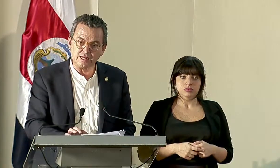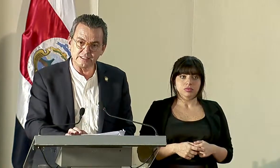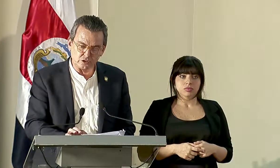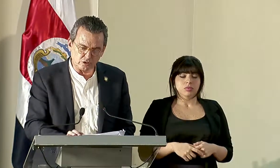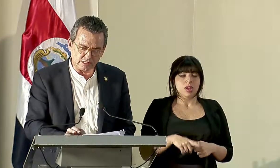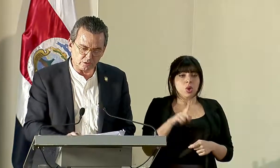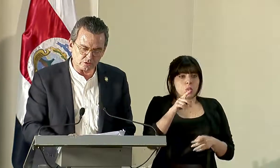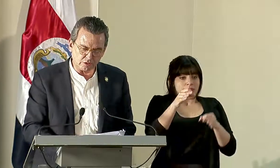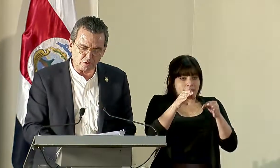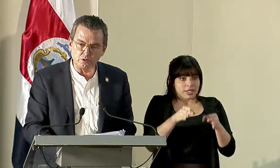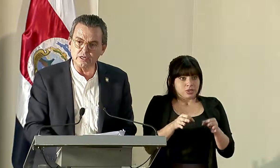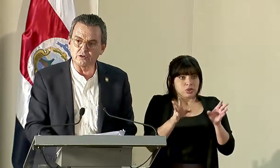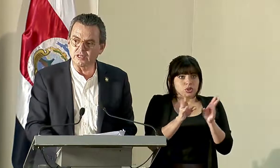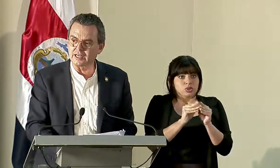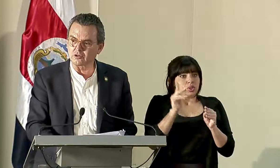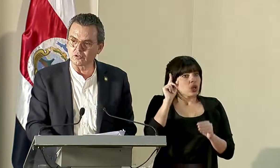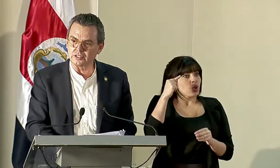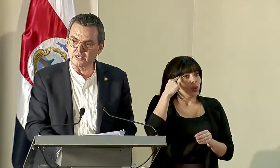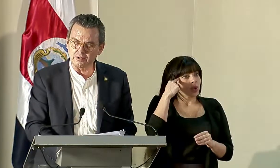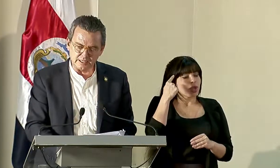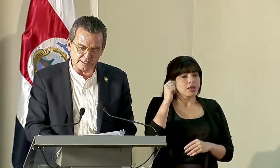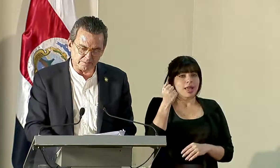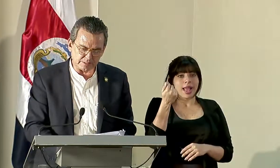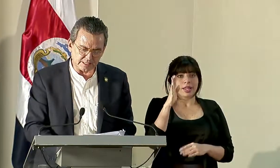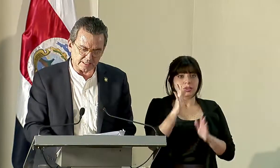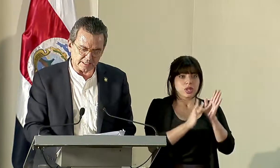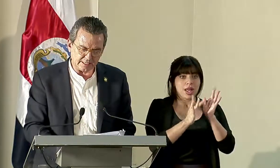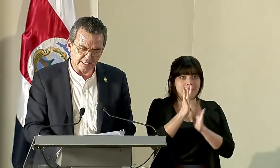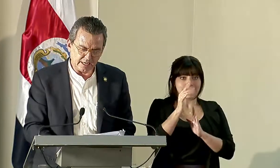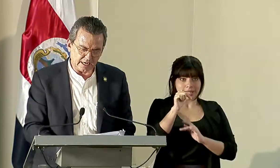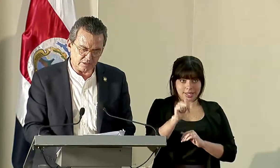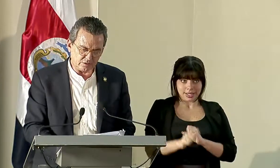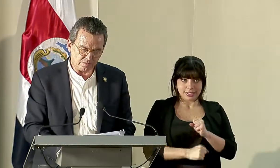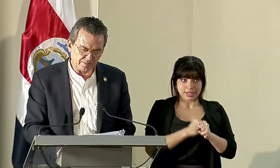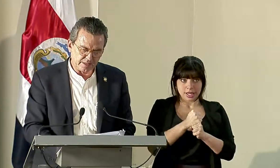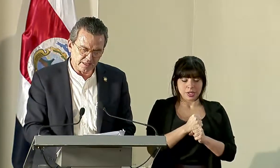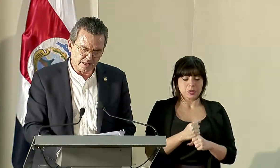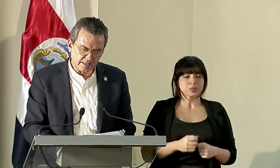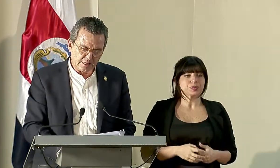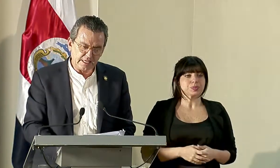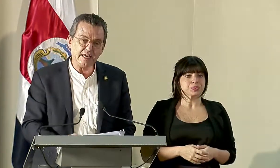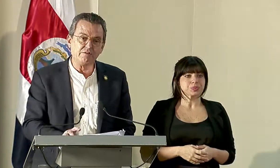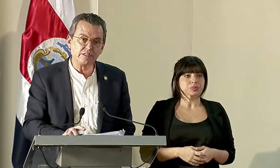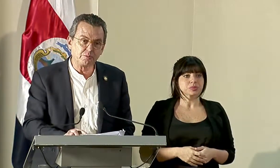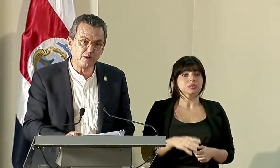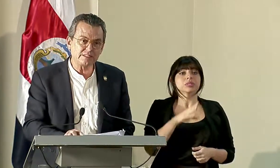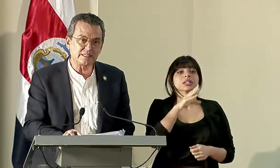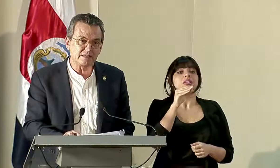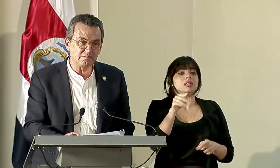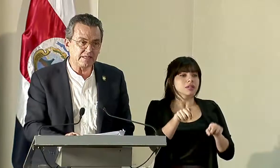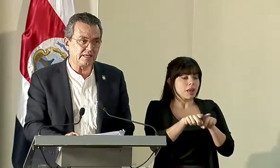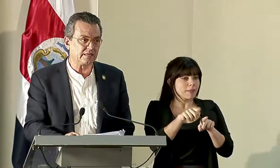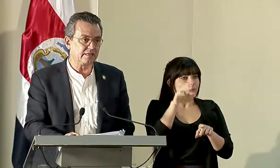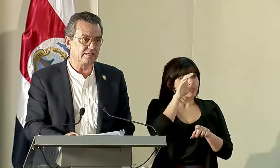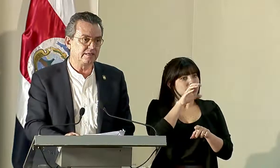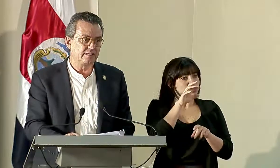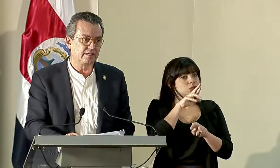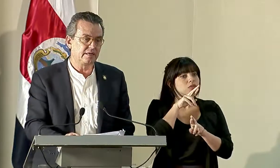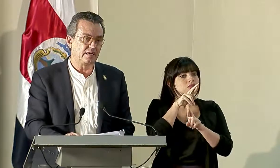a una decisión del Consejo de Gobierno del 14 de abril del presente año, y en respuesta